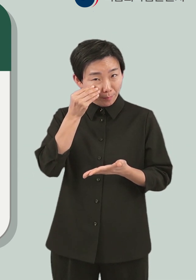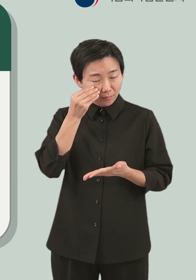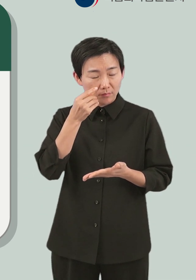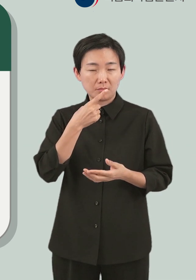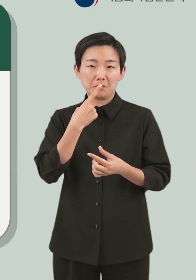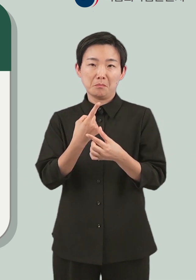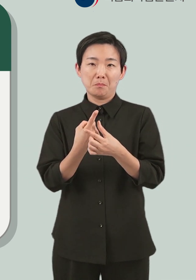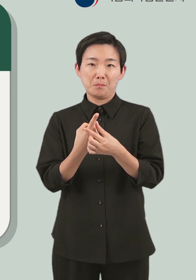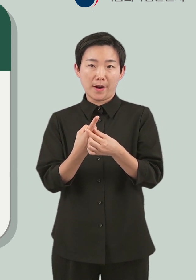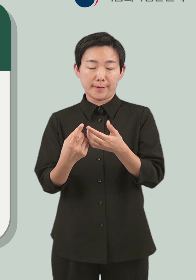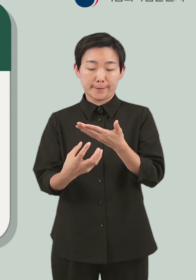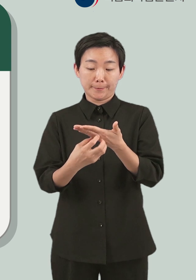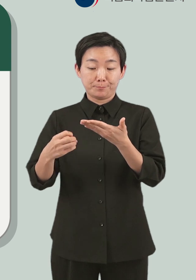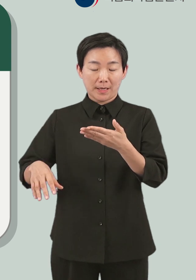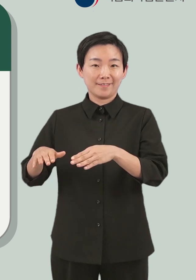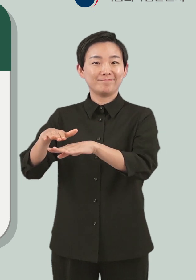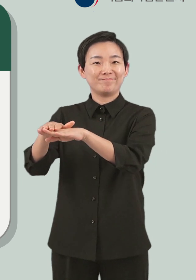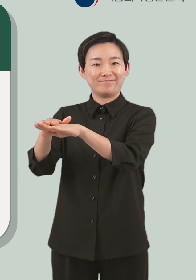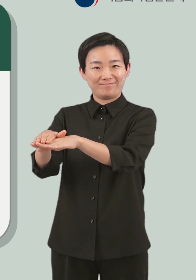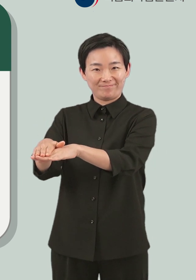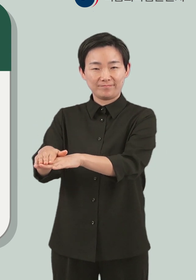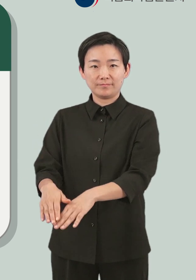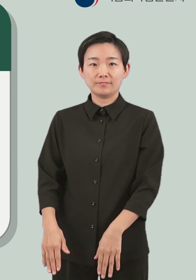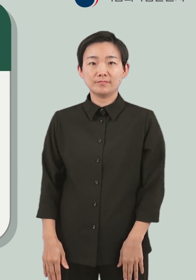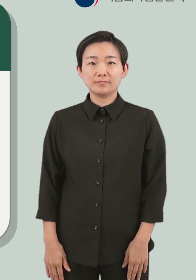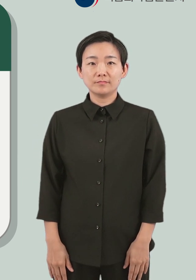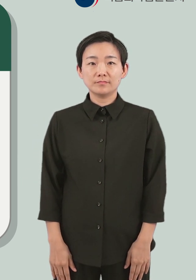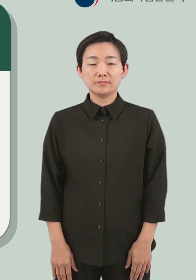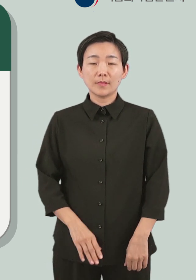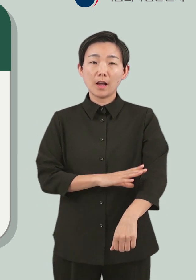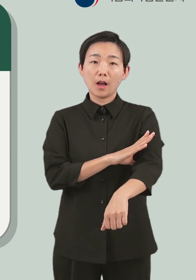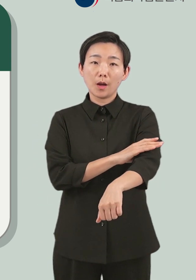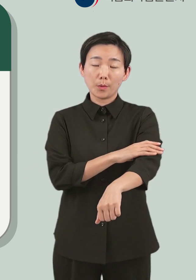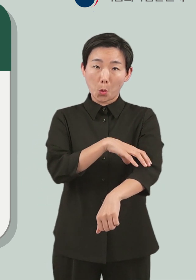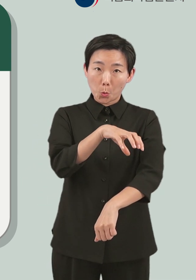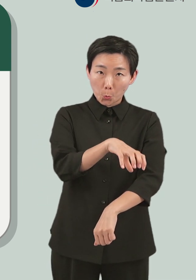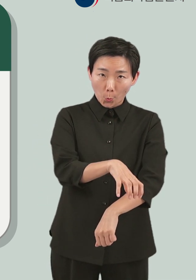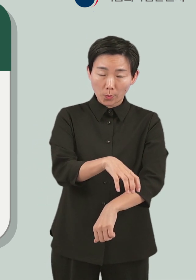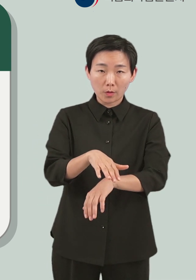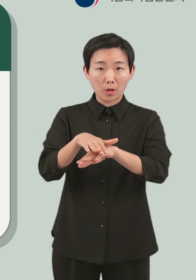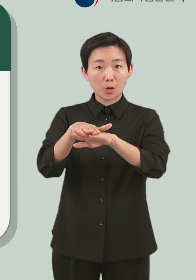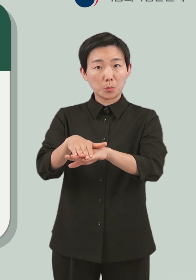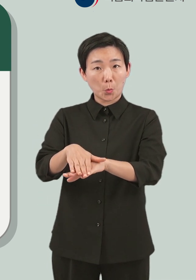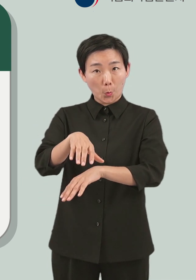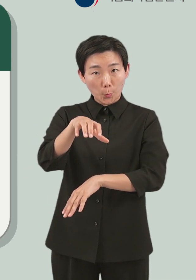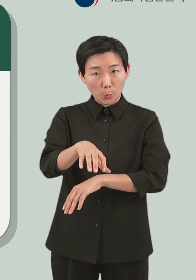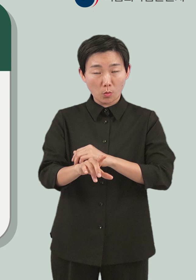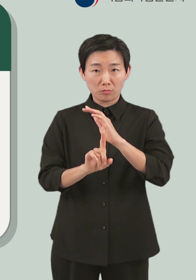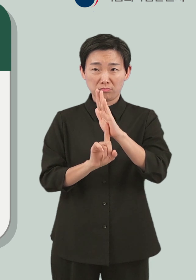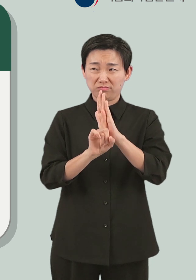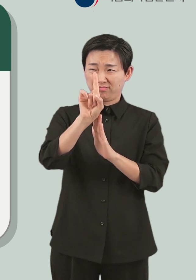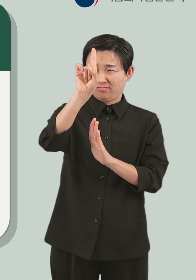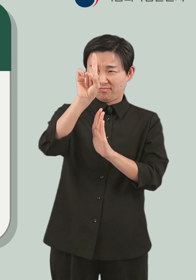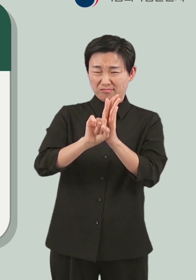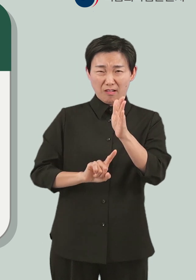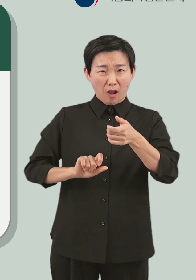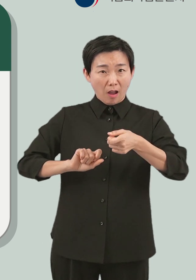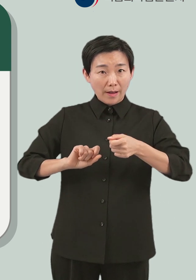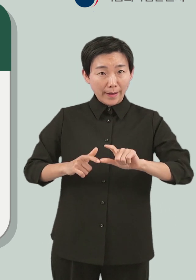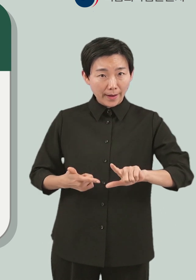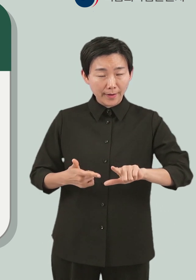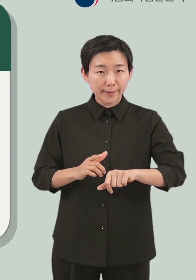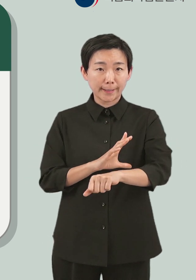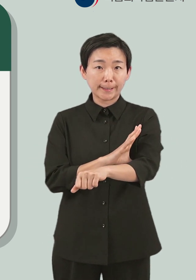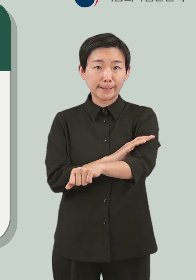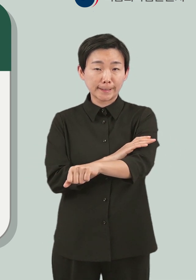보관합니다. 장기간 사용하지 않을 경우 건전지를 빼고 보관합니다. 사용 장소와 보관 장소에 온도차가 있을